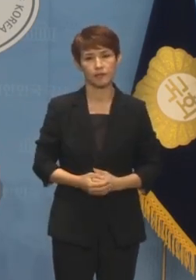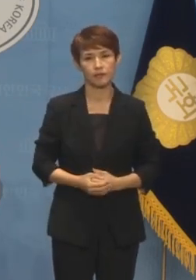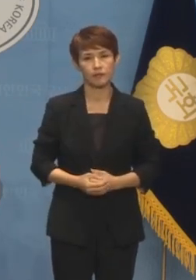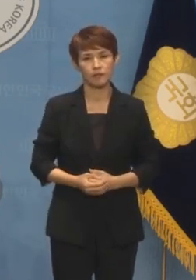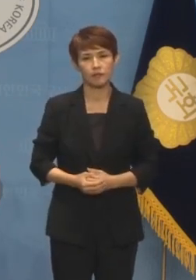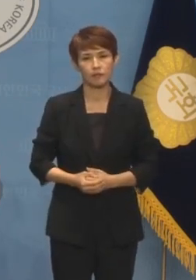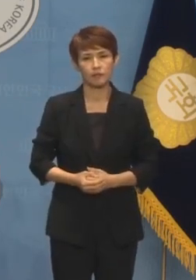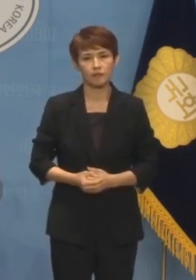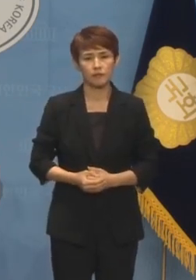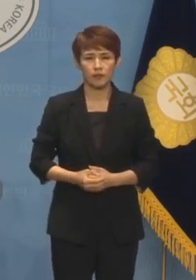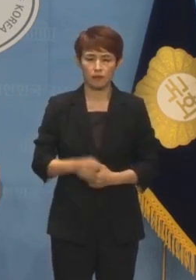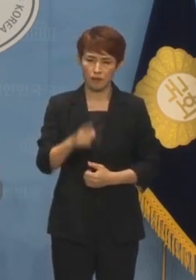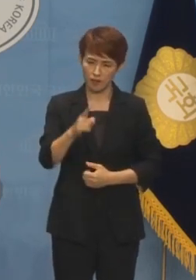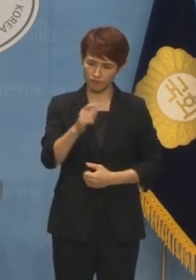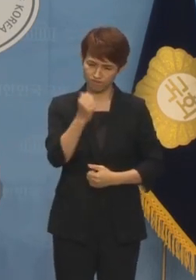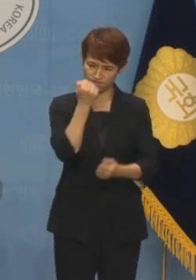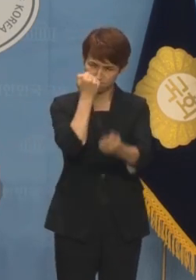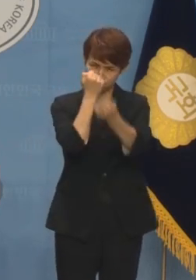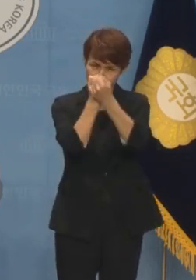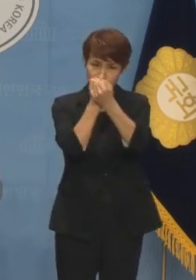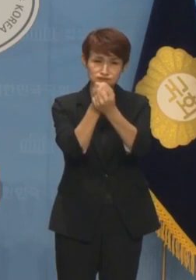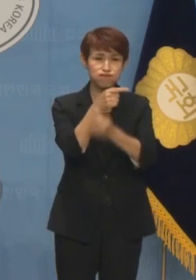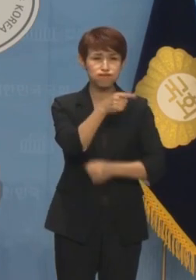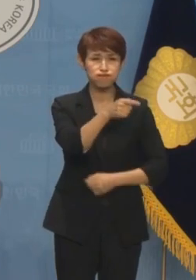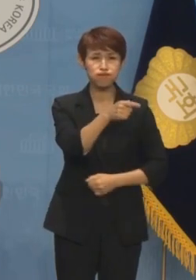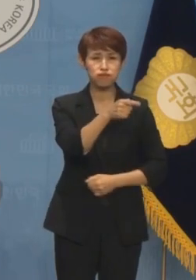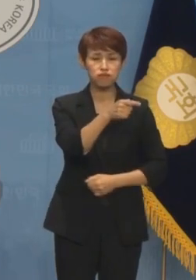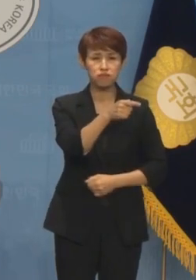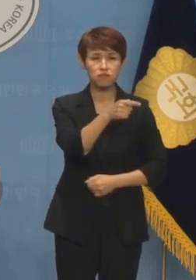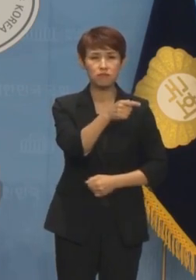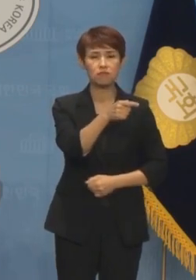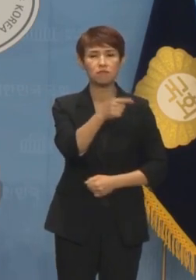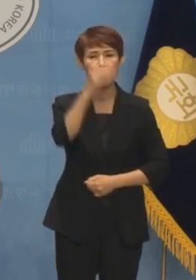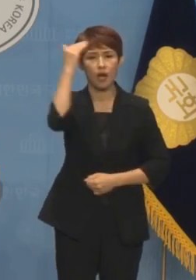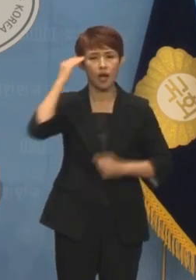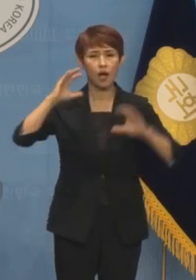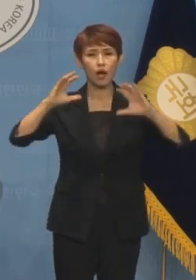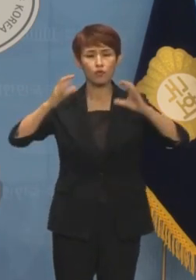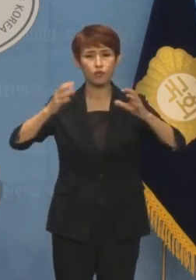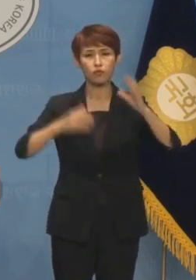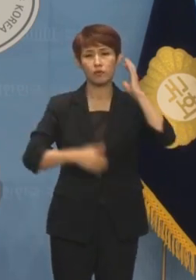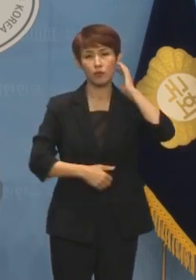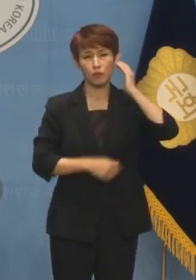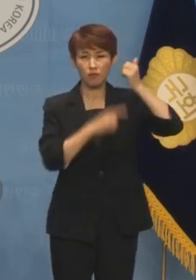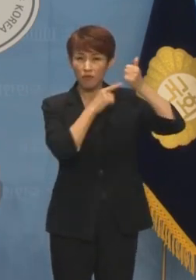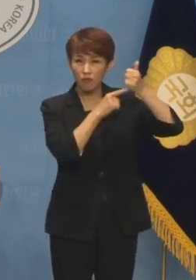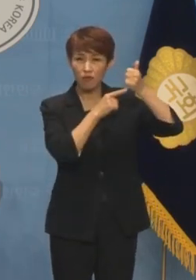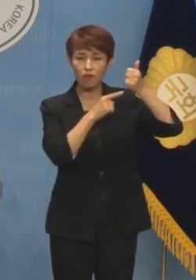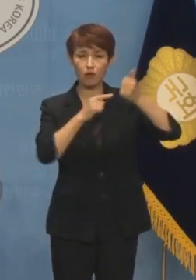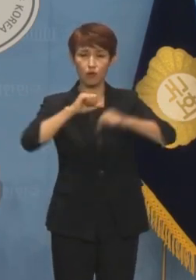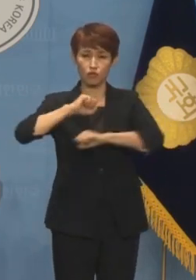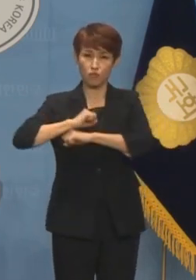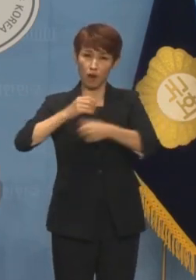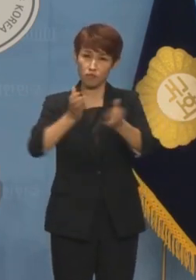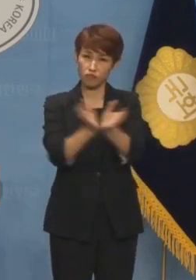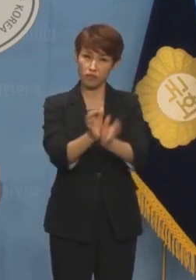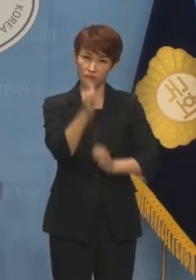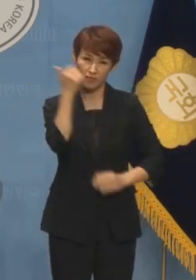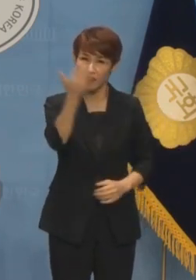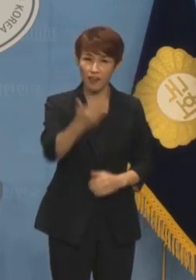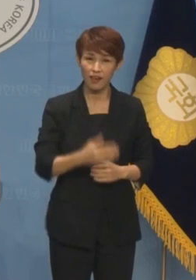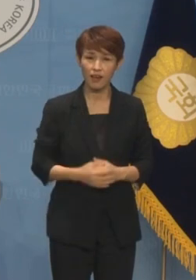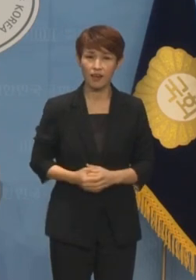이런 후한무치의 끝판왕을 지키는 것이 대한민국 대통령과 국방부의 할